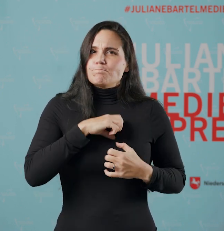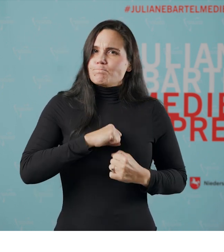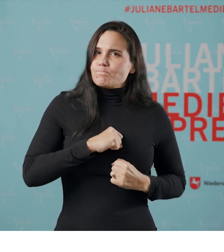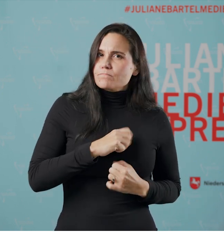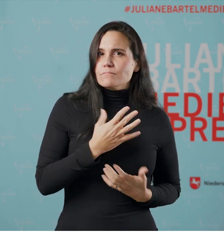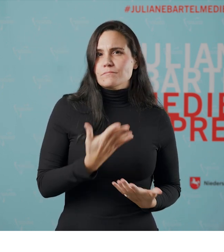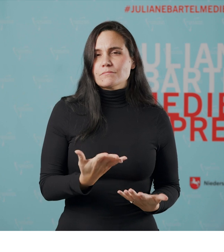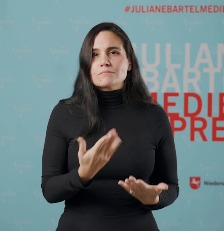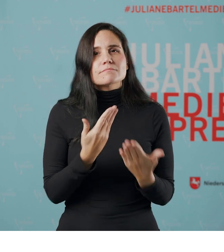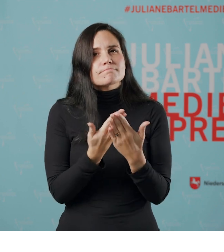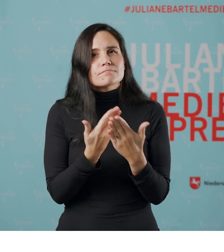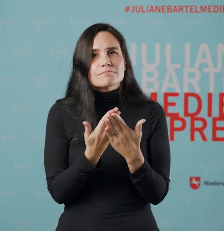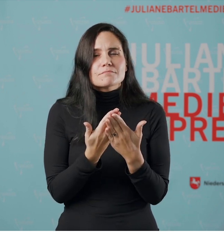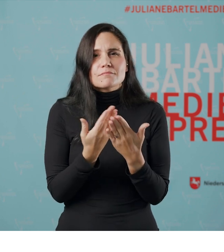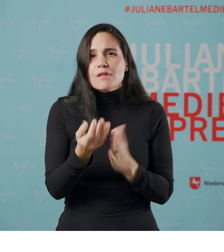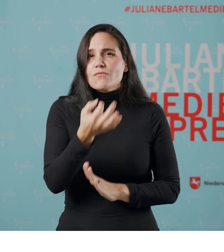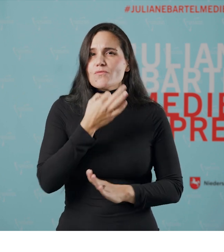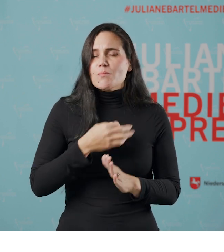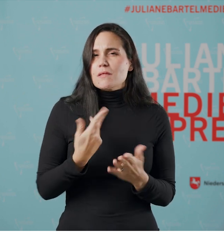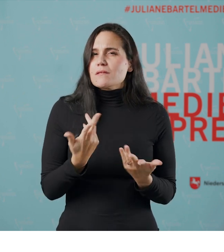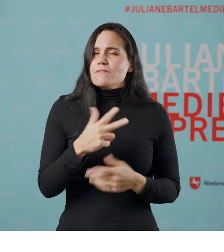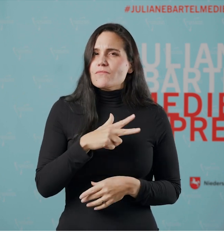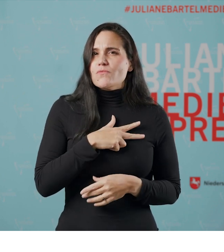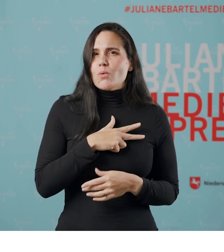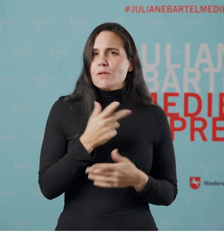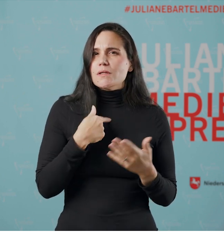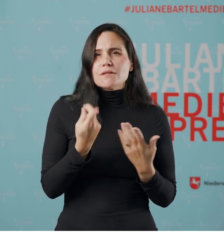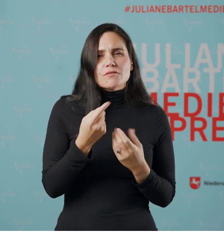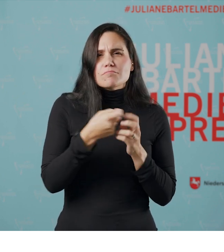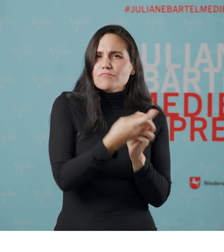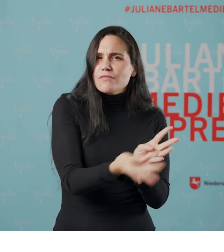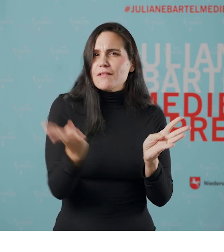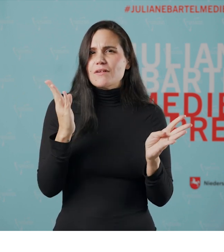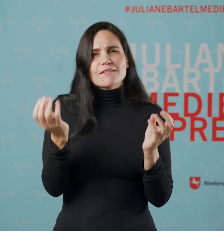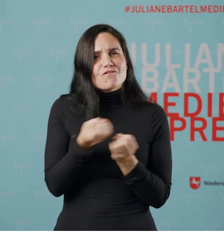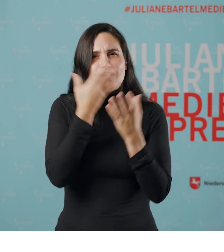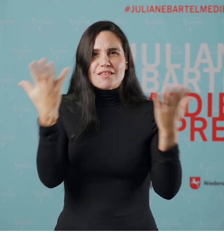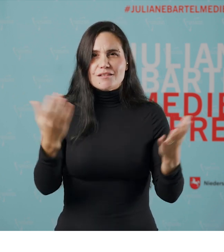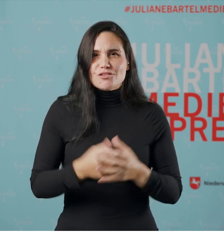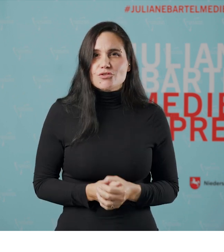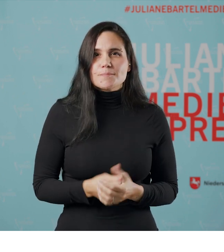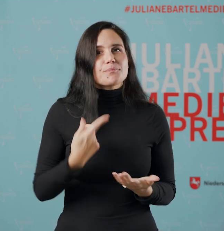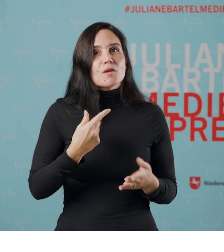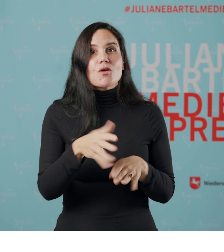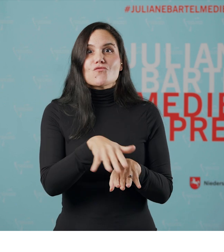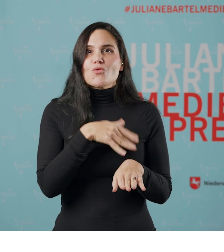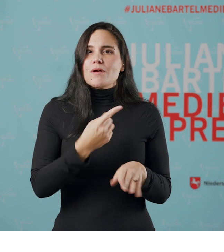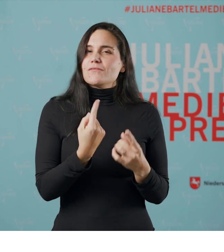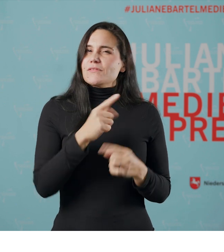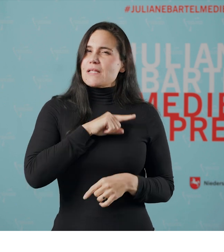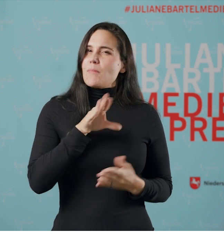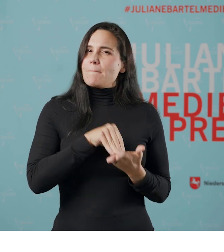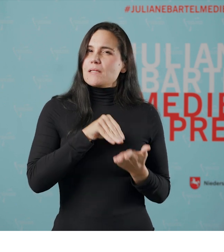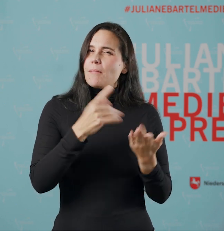die bedrückend waren. Und von daher war das wirklich einfach bunt und fantastisch. Man hat das Gefühl,